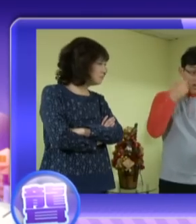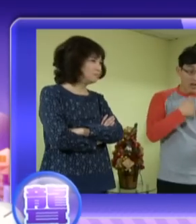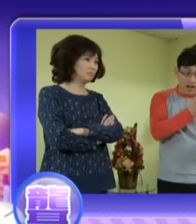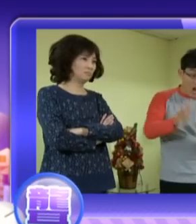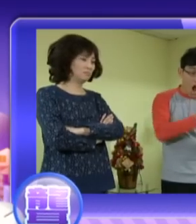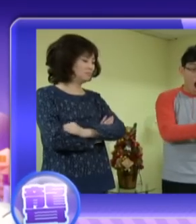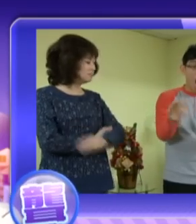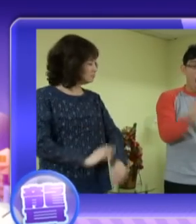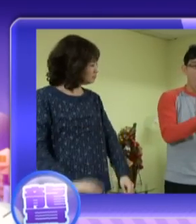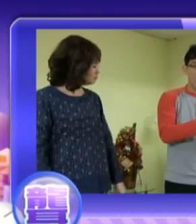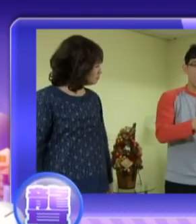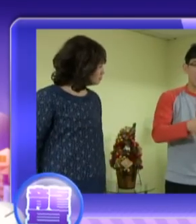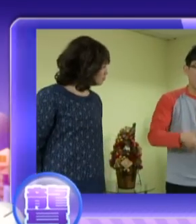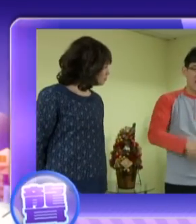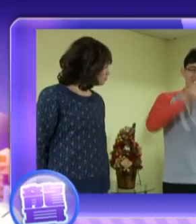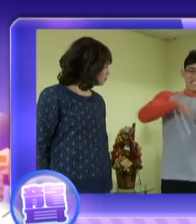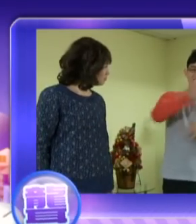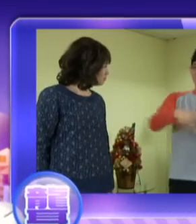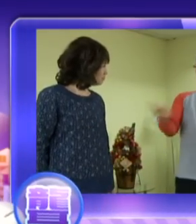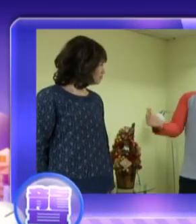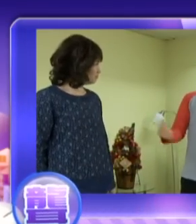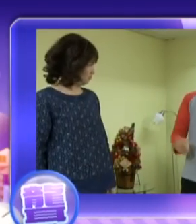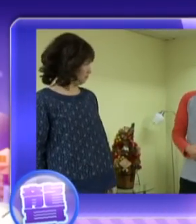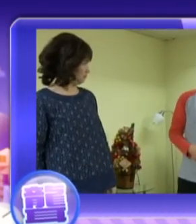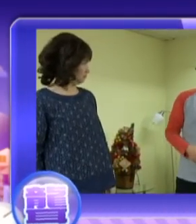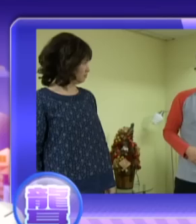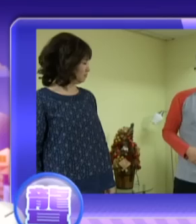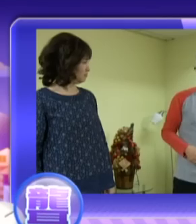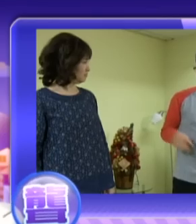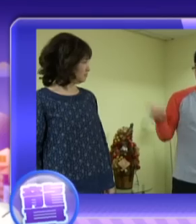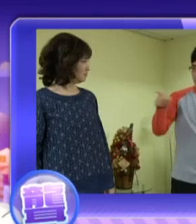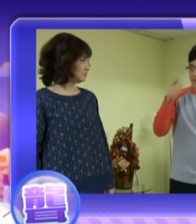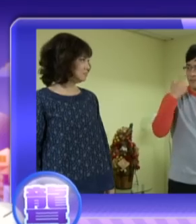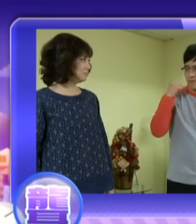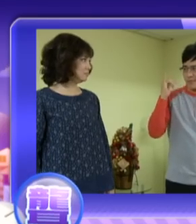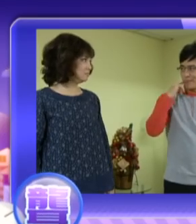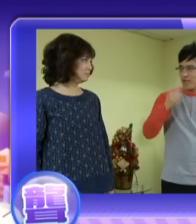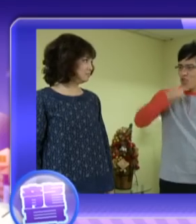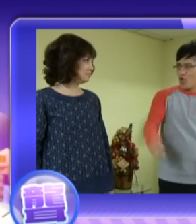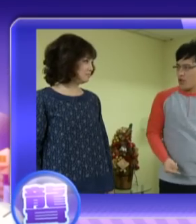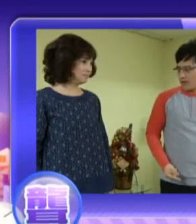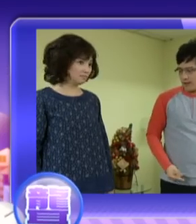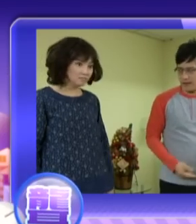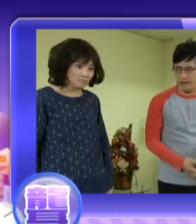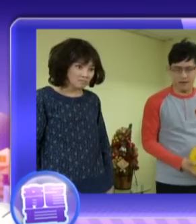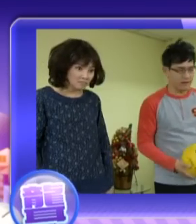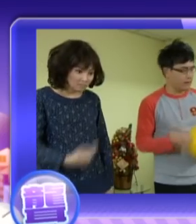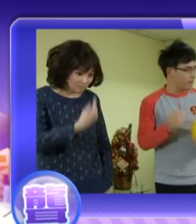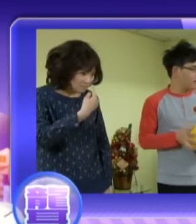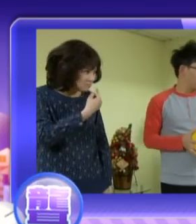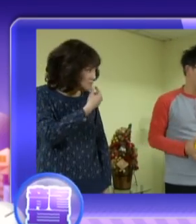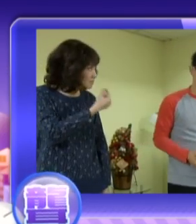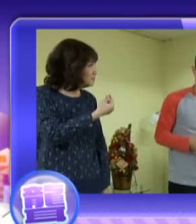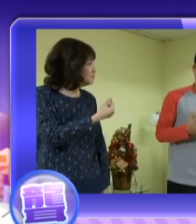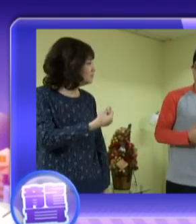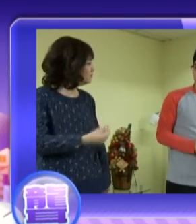而且房间整理好了，还不是又会乱？你们大人真的很啰嗦哎！ 我啰